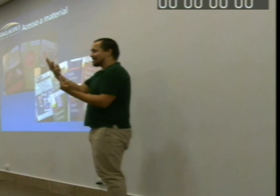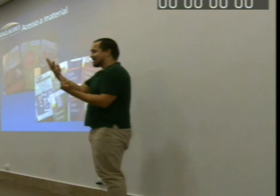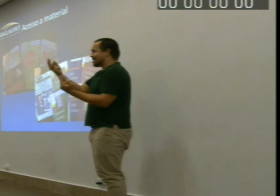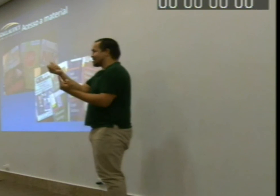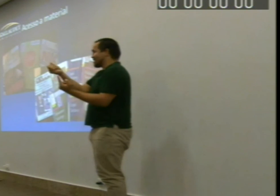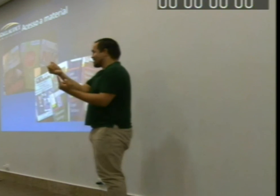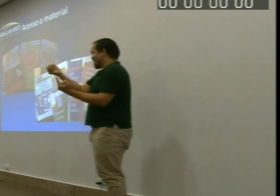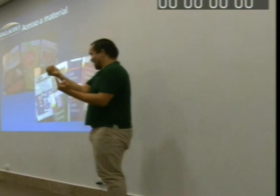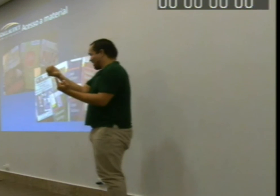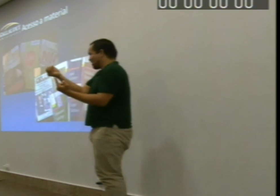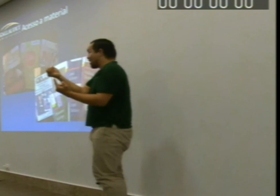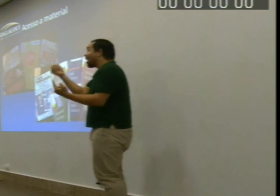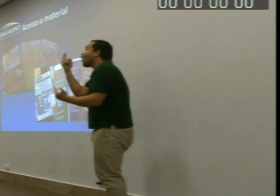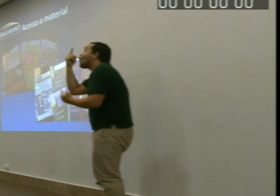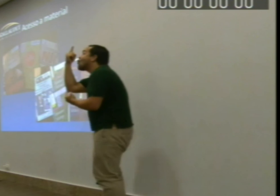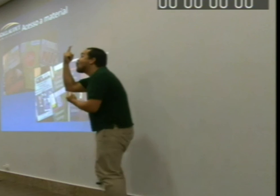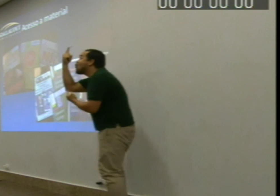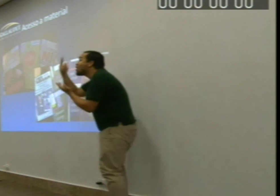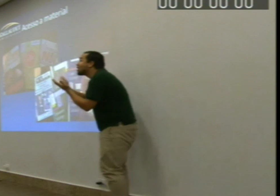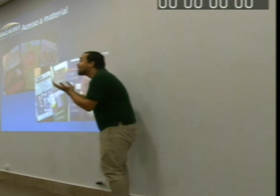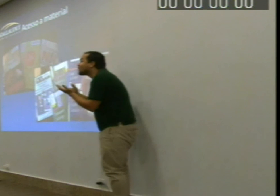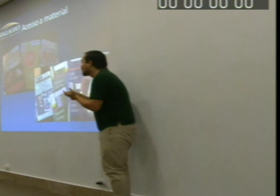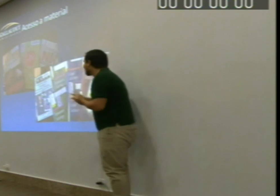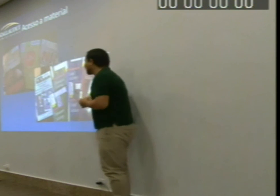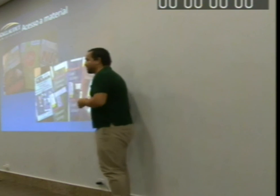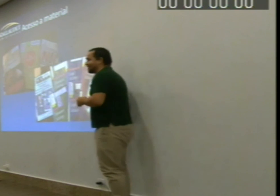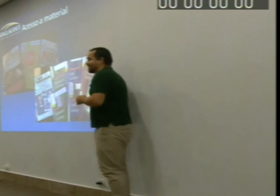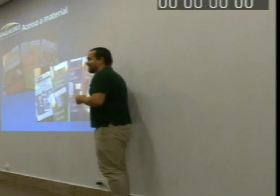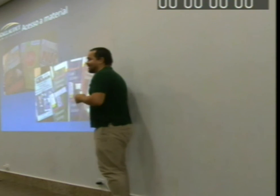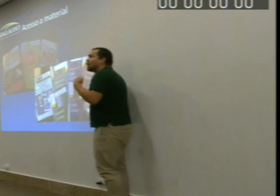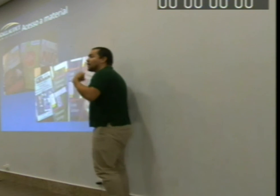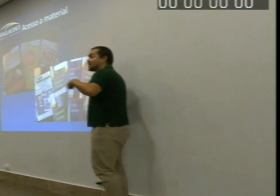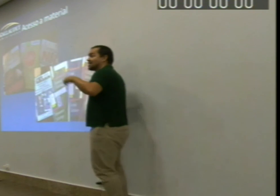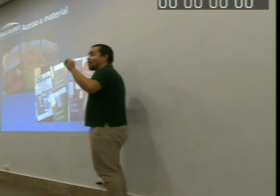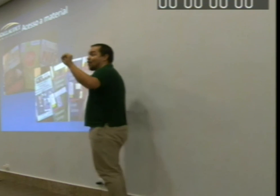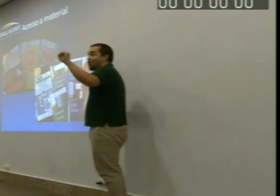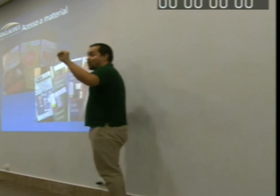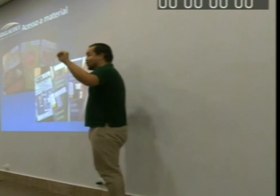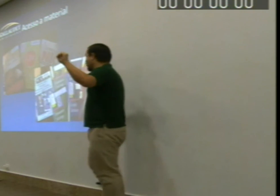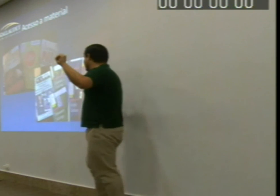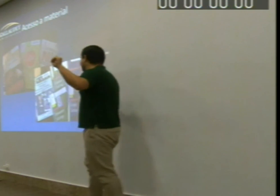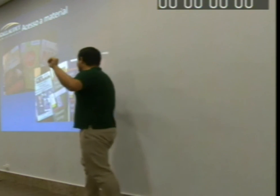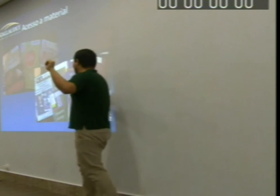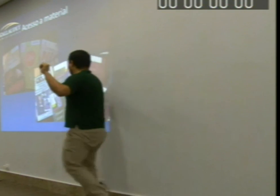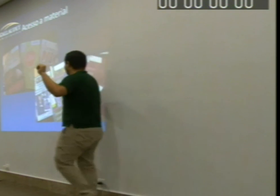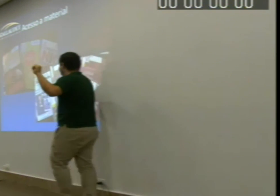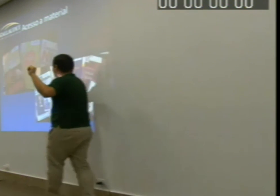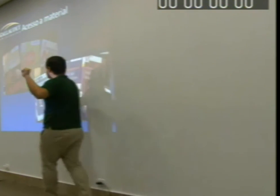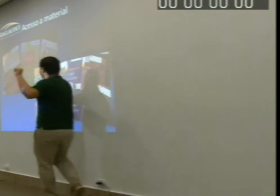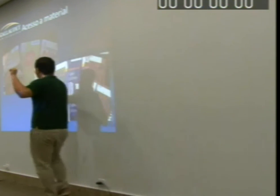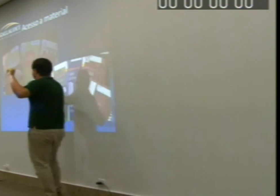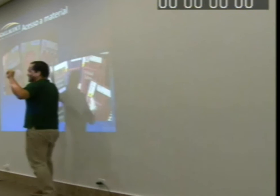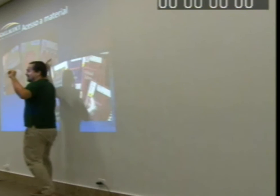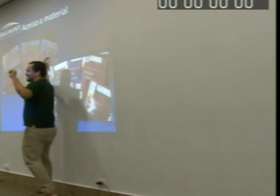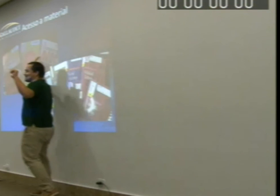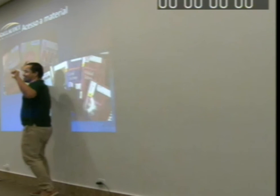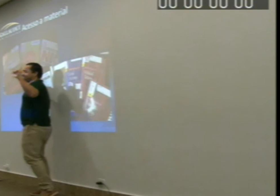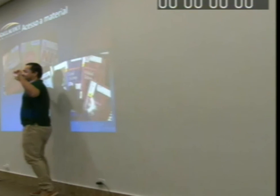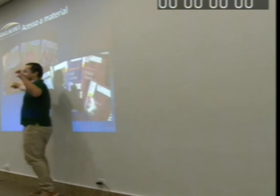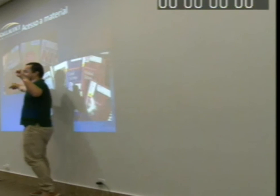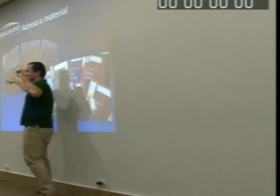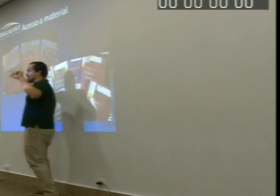60 R 360 um livro um livro eu precisava de oito